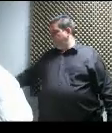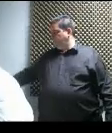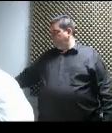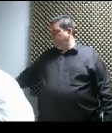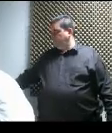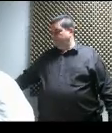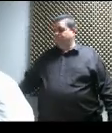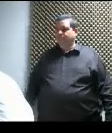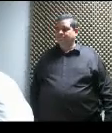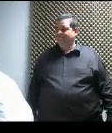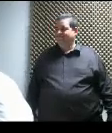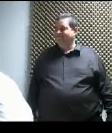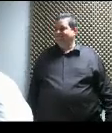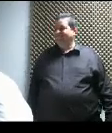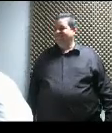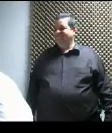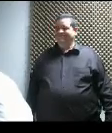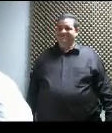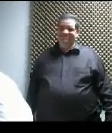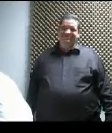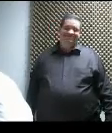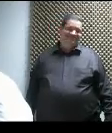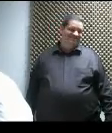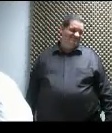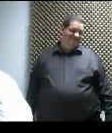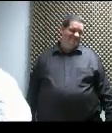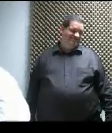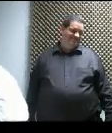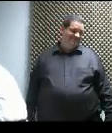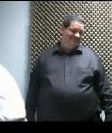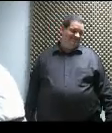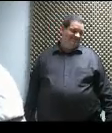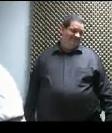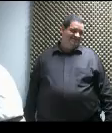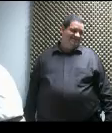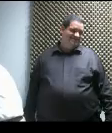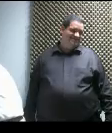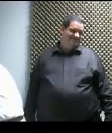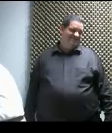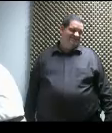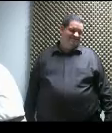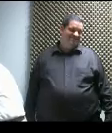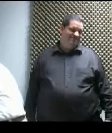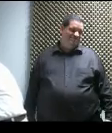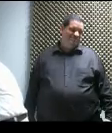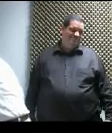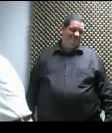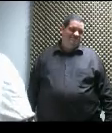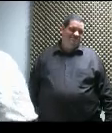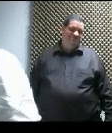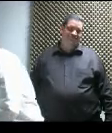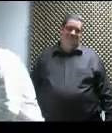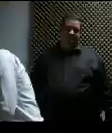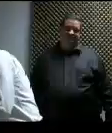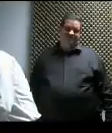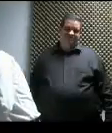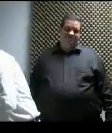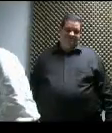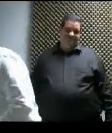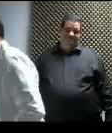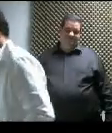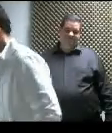Juan Puerto Rico, la diferencia en tu radio. Las expresiones y música a difundirse en el siguiente programa